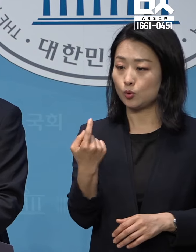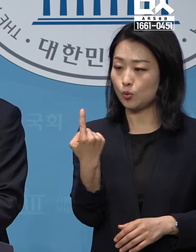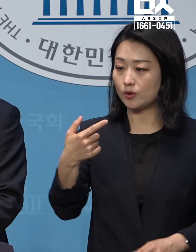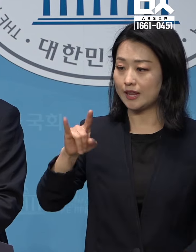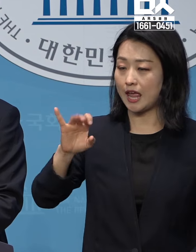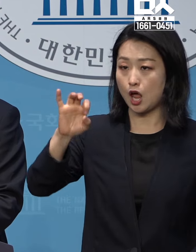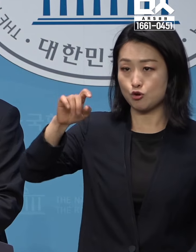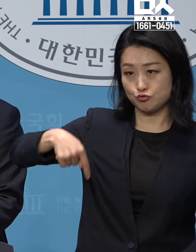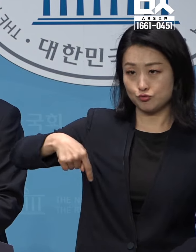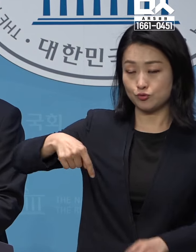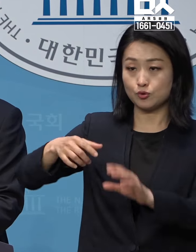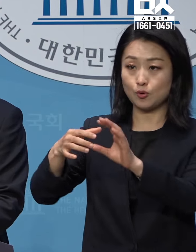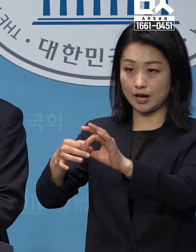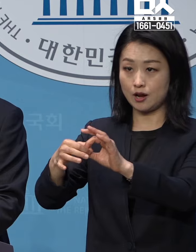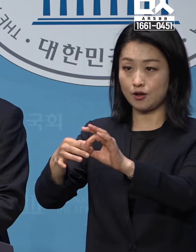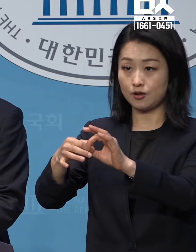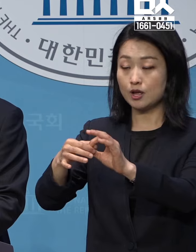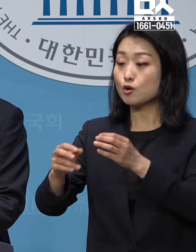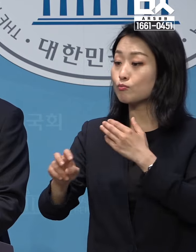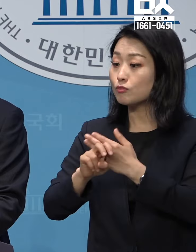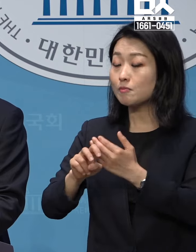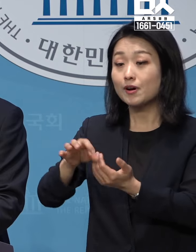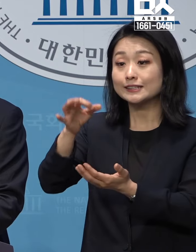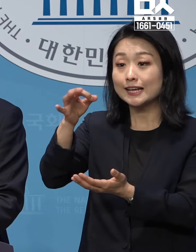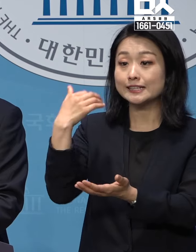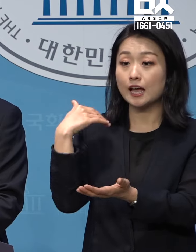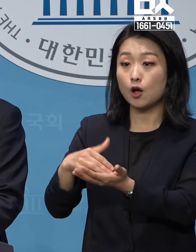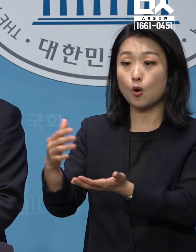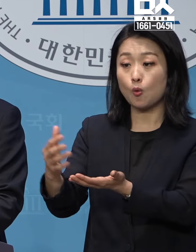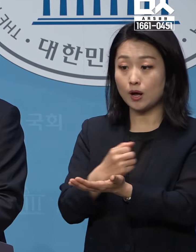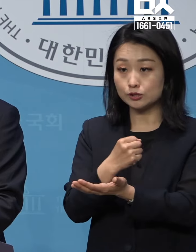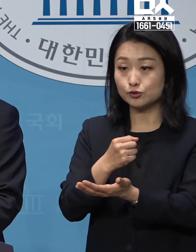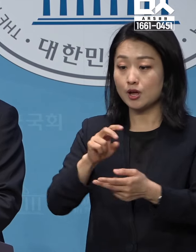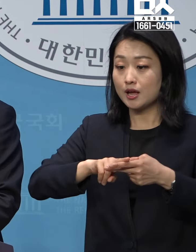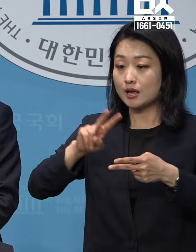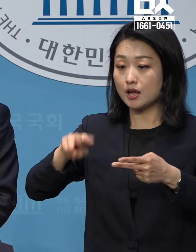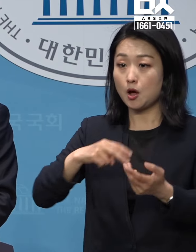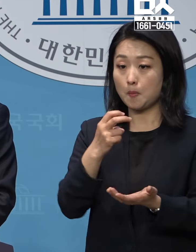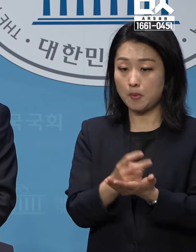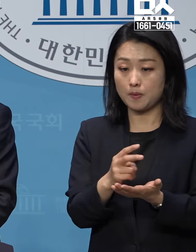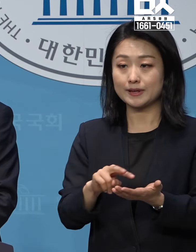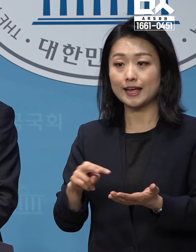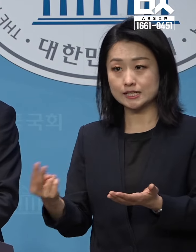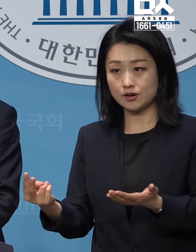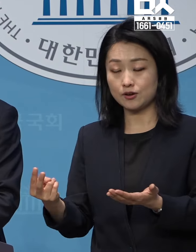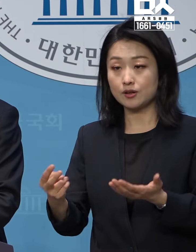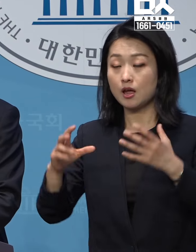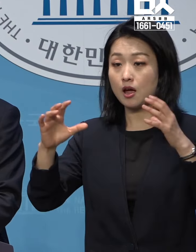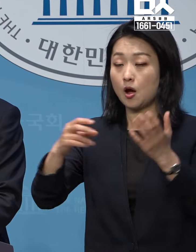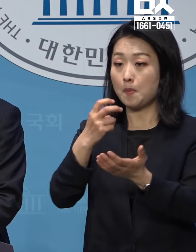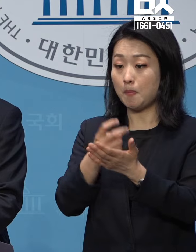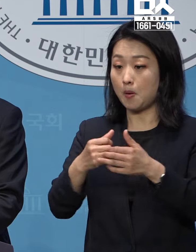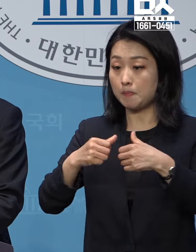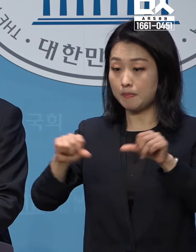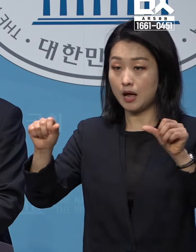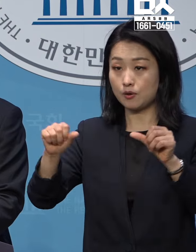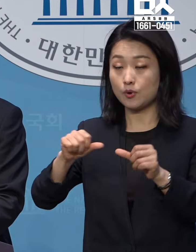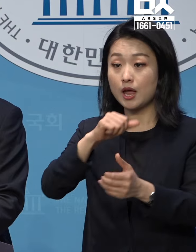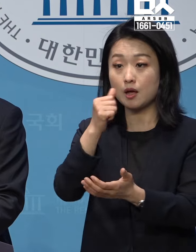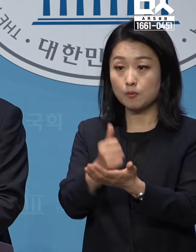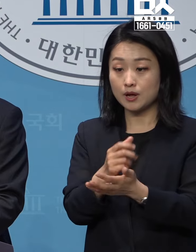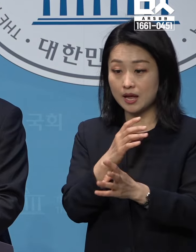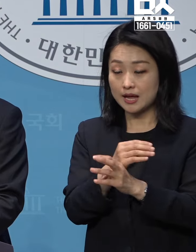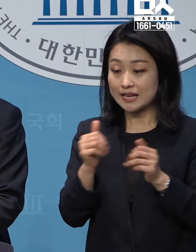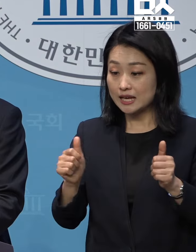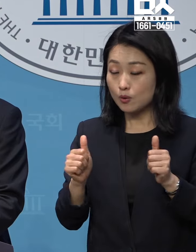헌정질서 파괴 범죄자들의 불법 재산 환수를 위한 형법 개정안과 헌정질서 파괴 범죄의